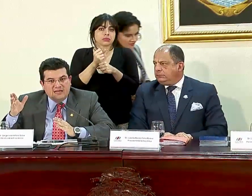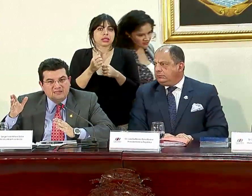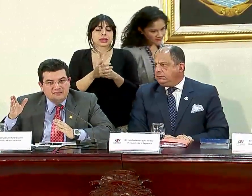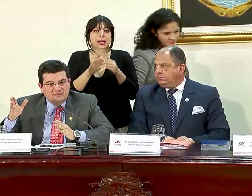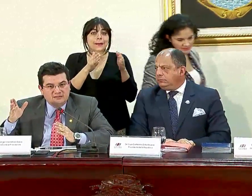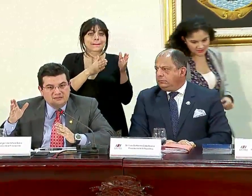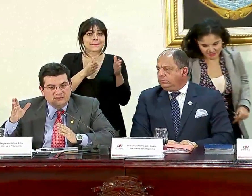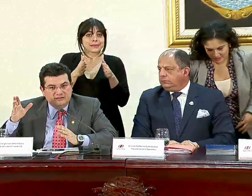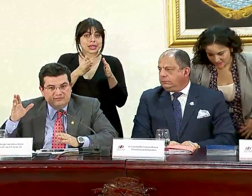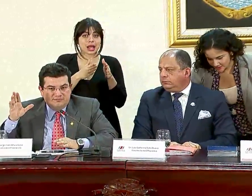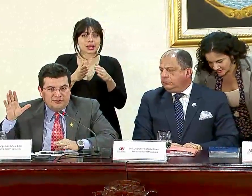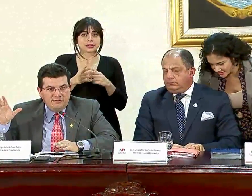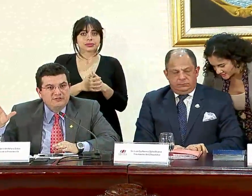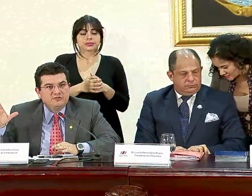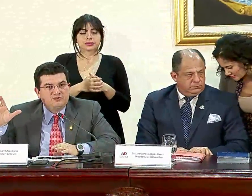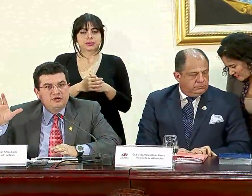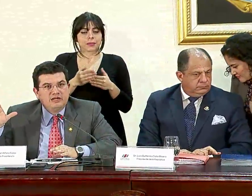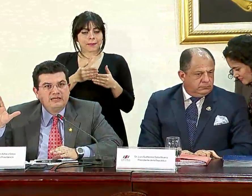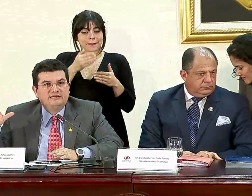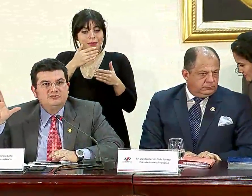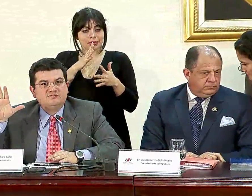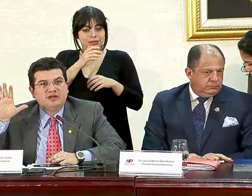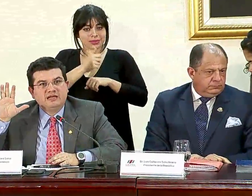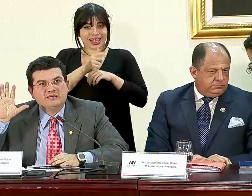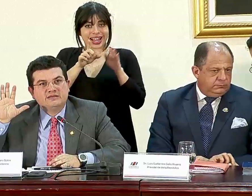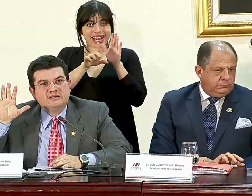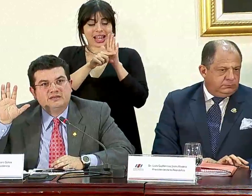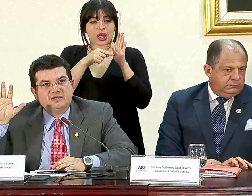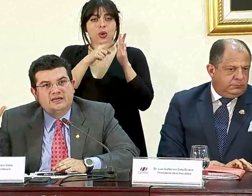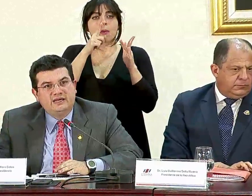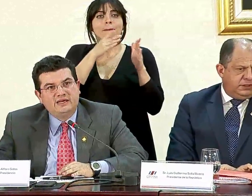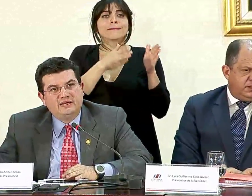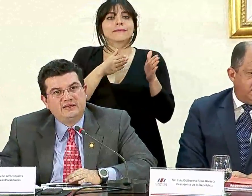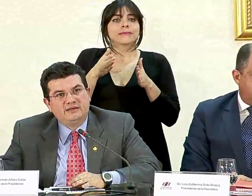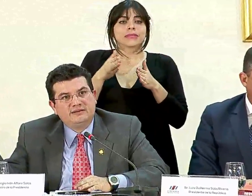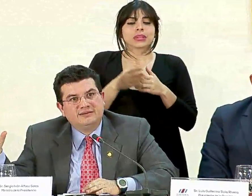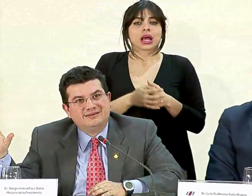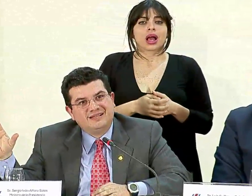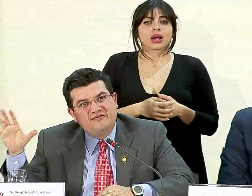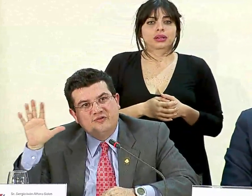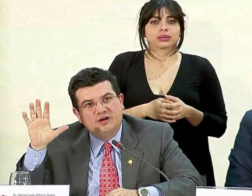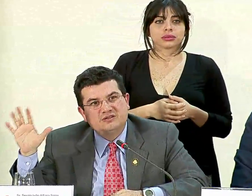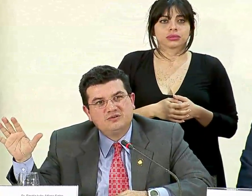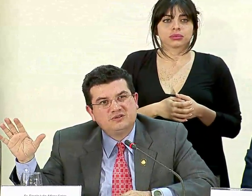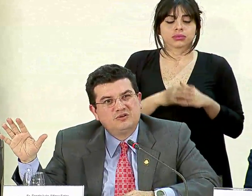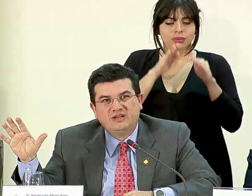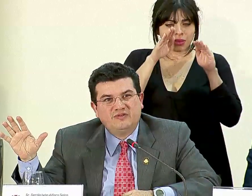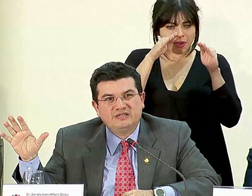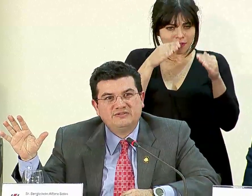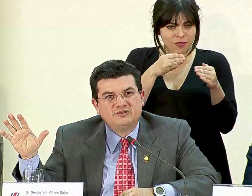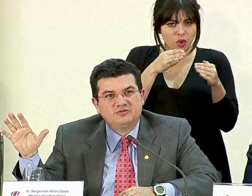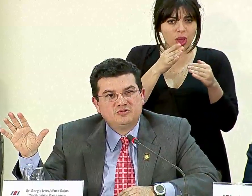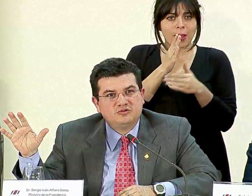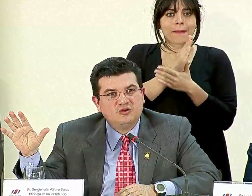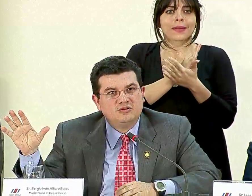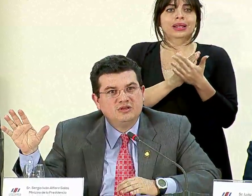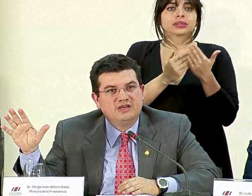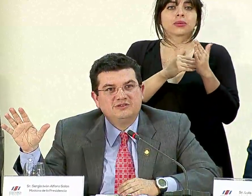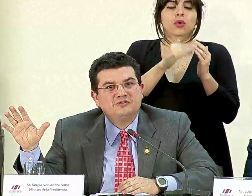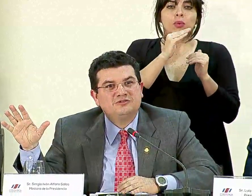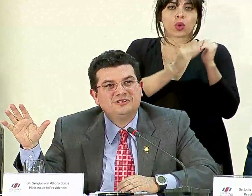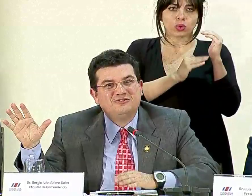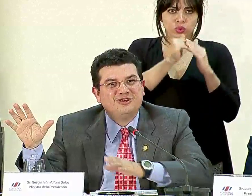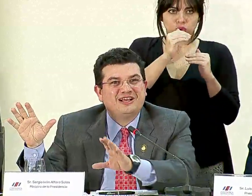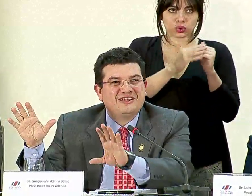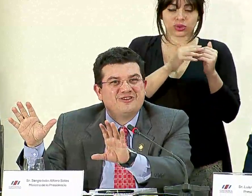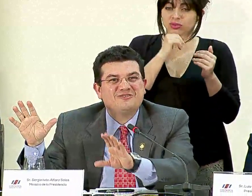el plan previsto por la ley es un plan que se enfoca sobre todo en la fase de reconstrucción.